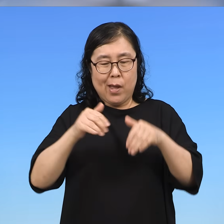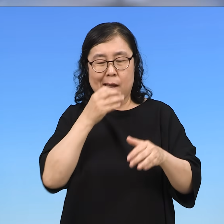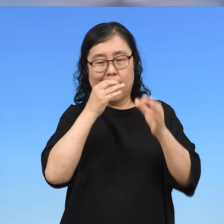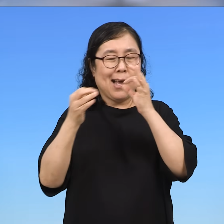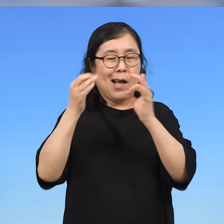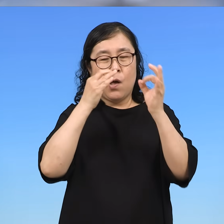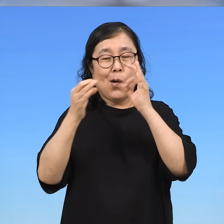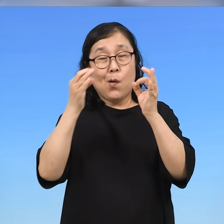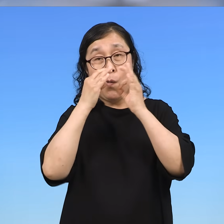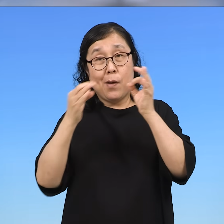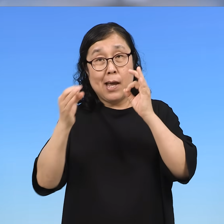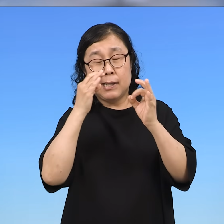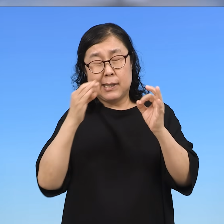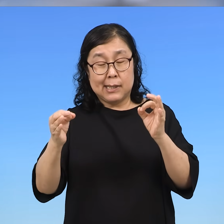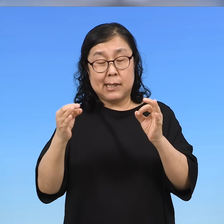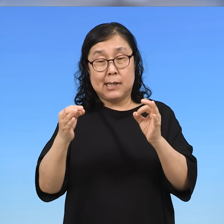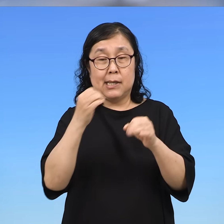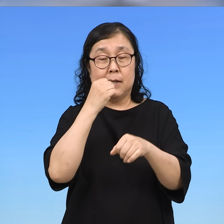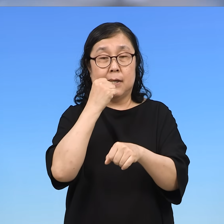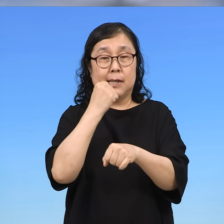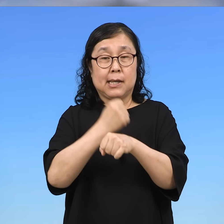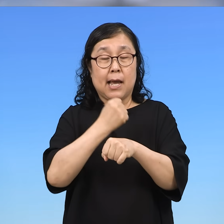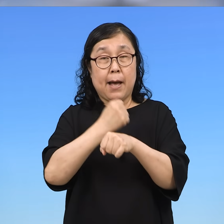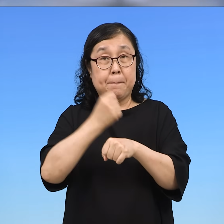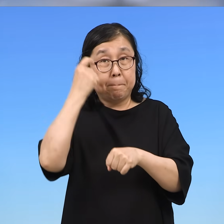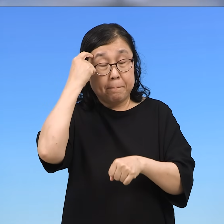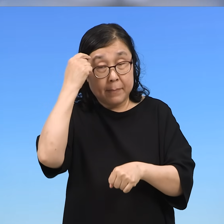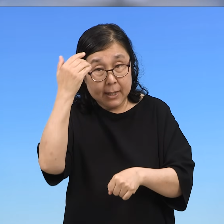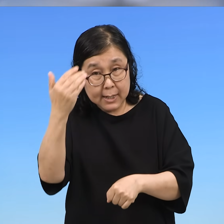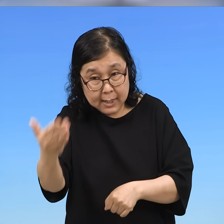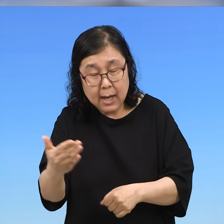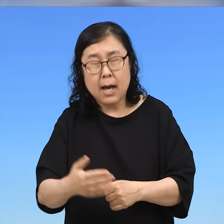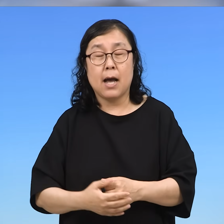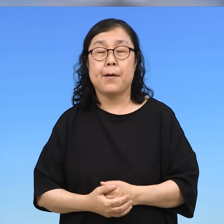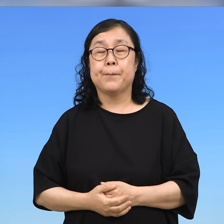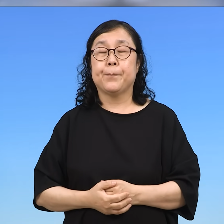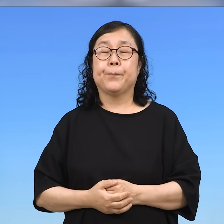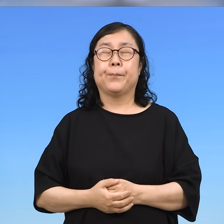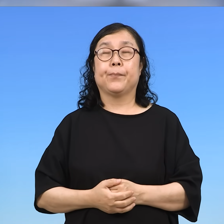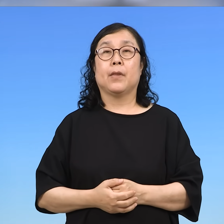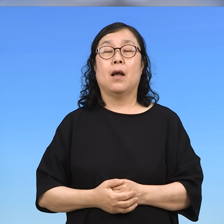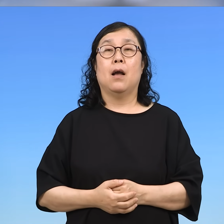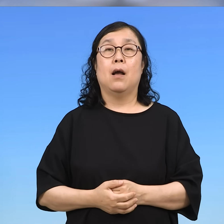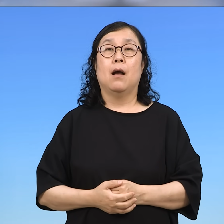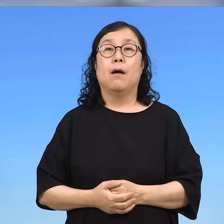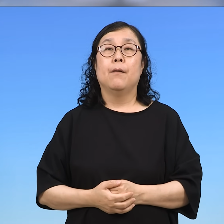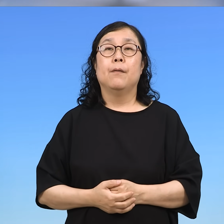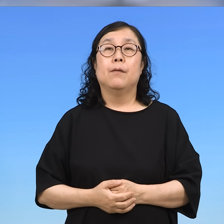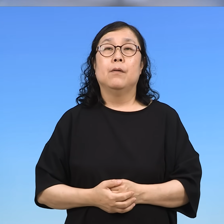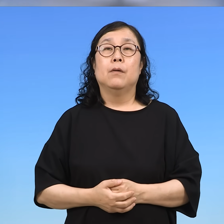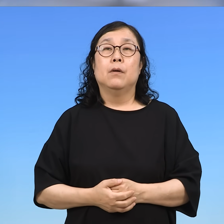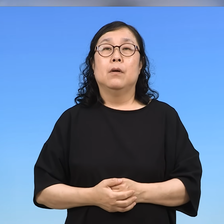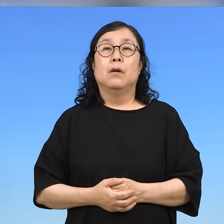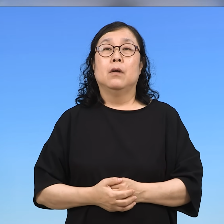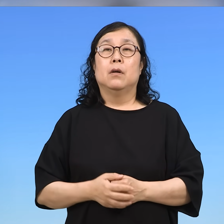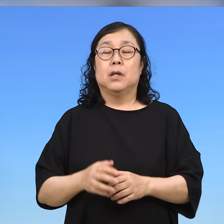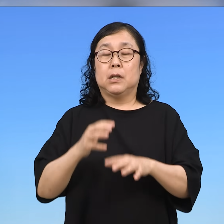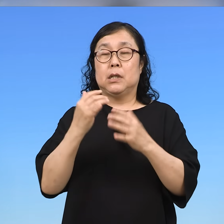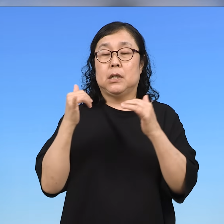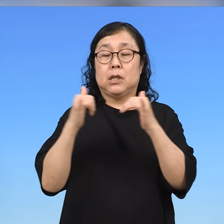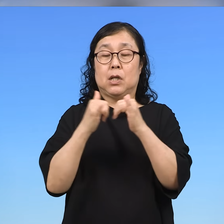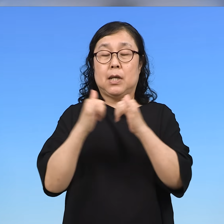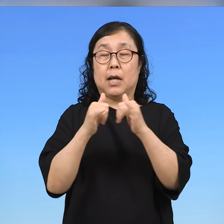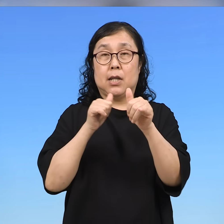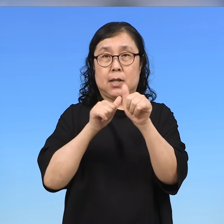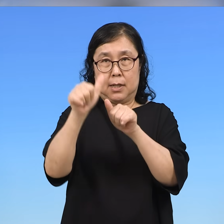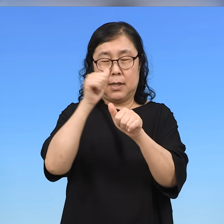메멘토 모리, 이걸 왜 노예를 시켜가지고 선포하라 그러느냐고요. 왜 그러는지 뭐 짐작할 수 있는 거 아닙니까? 여러분, 그